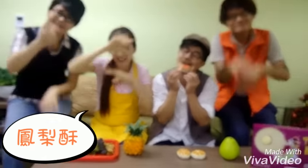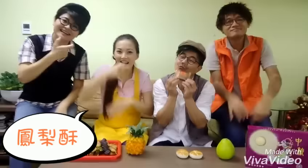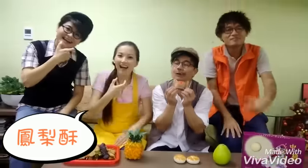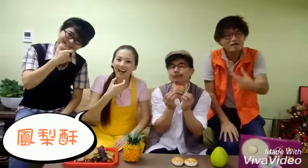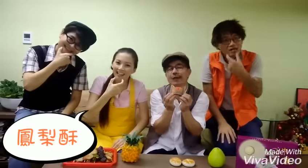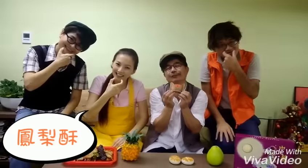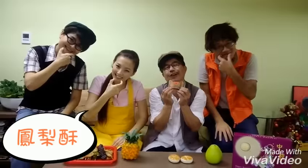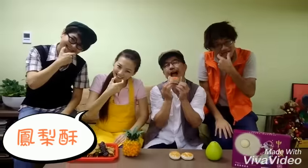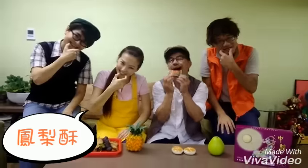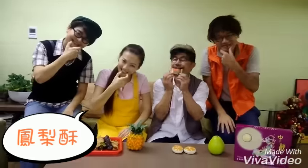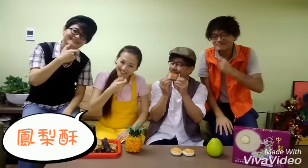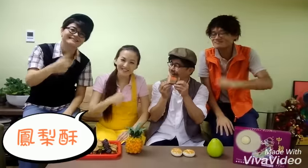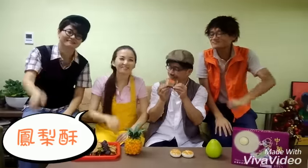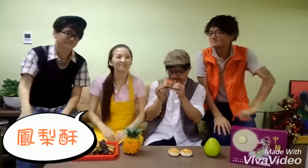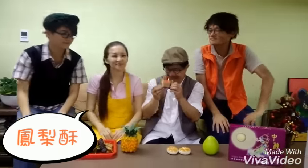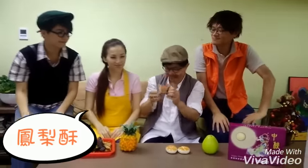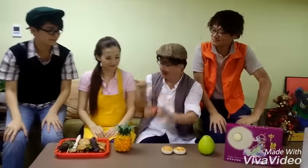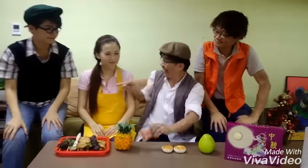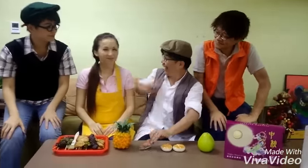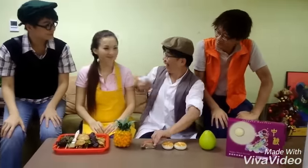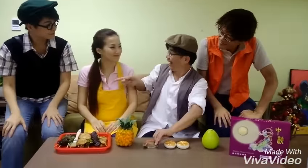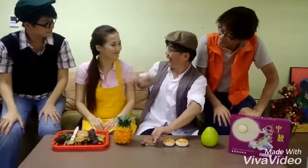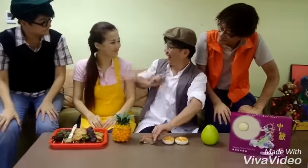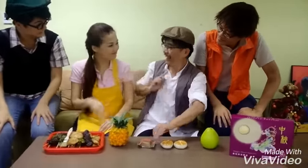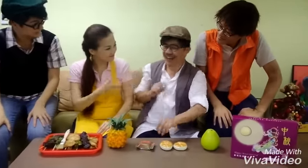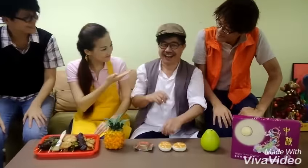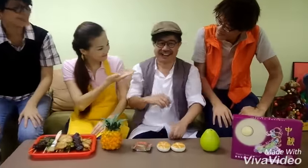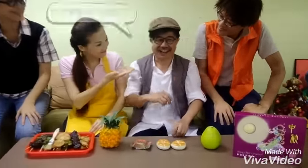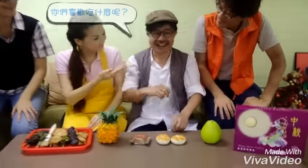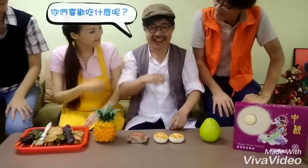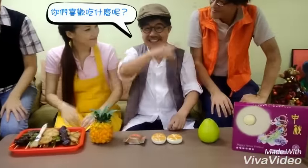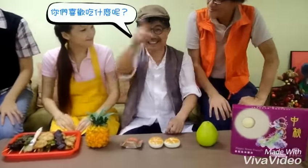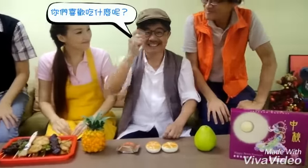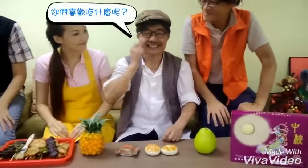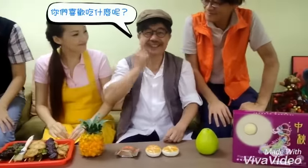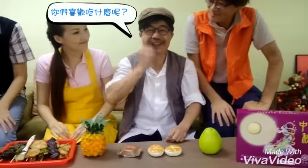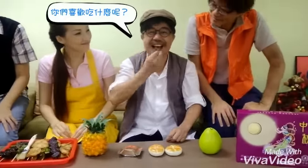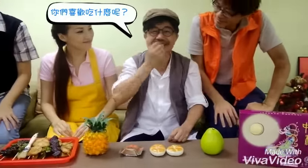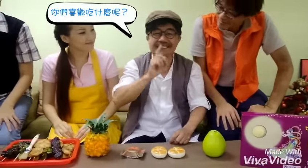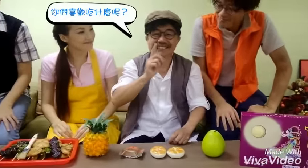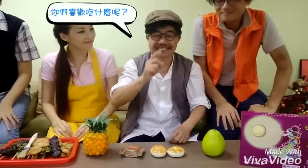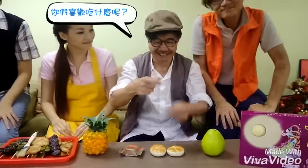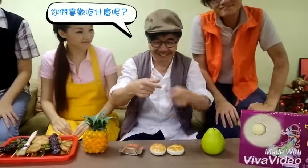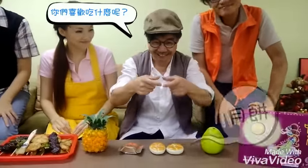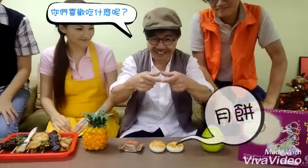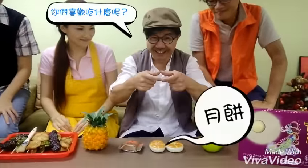凤梨酥。换我咯。你们喜欢吃什么